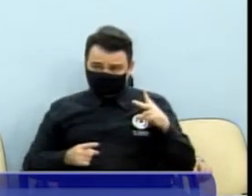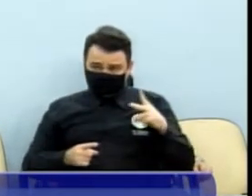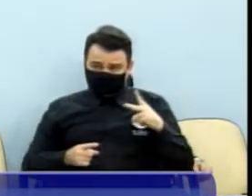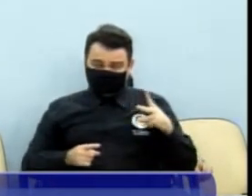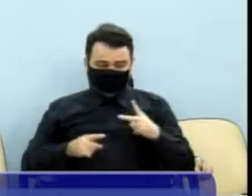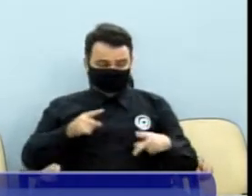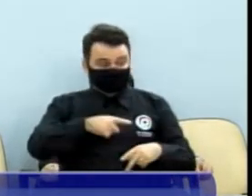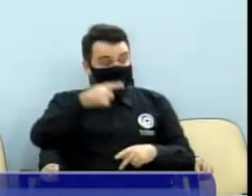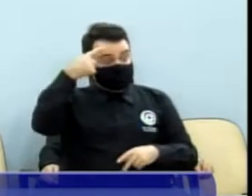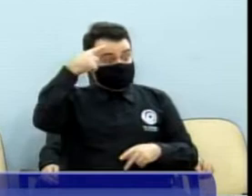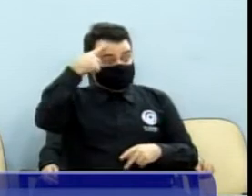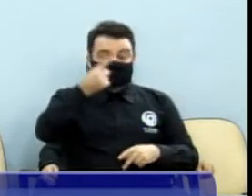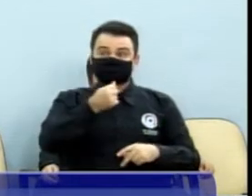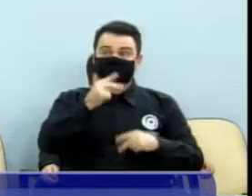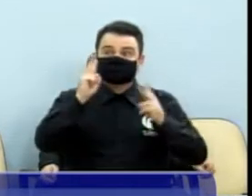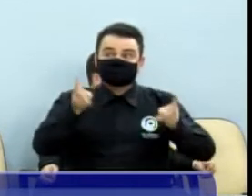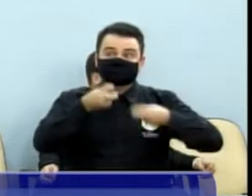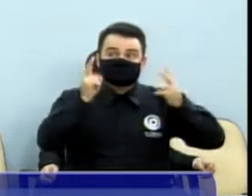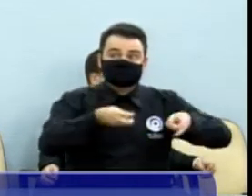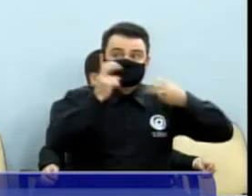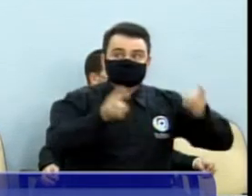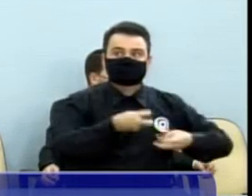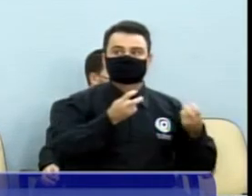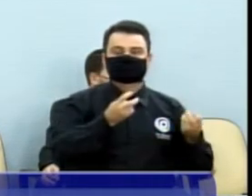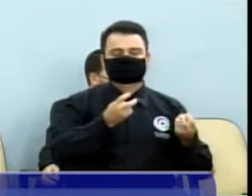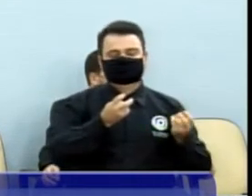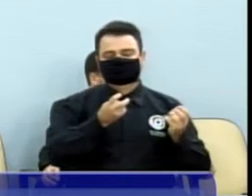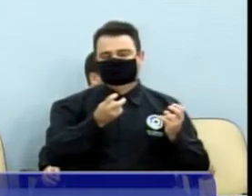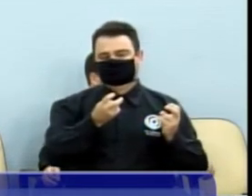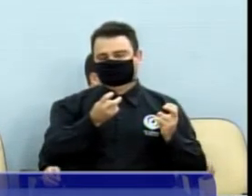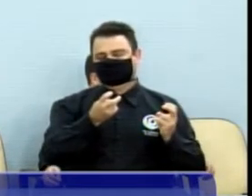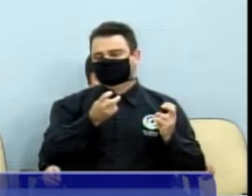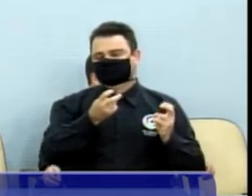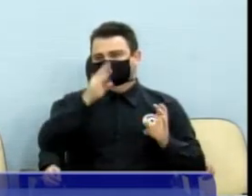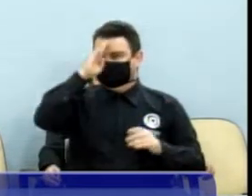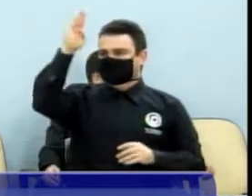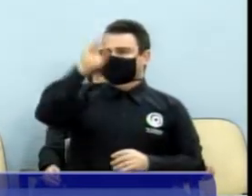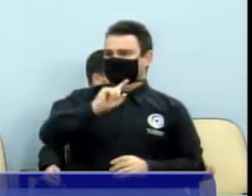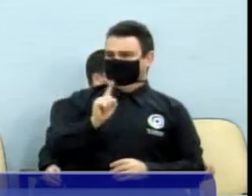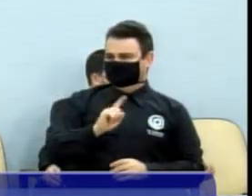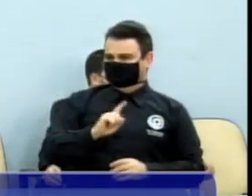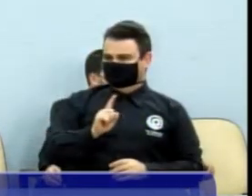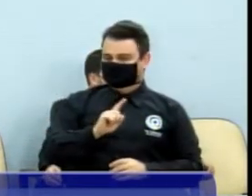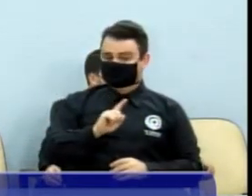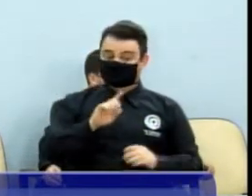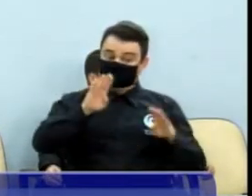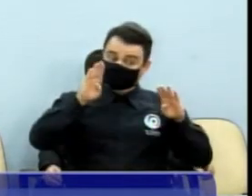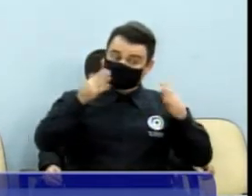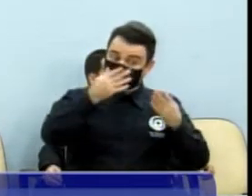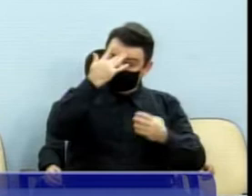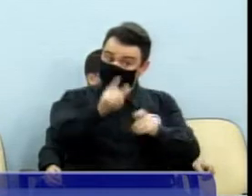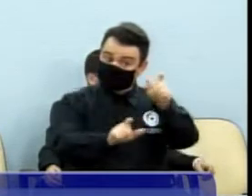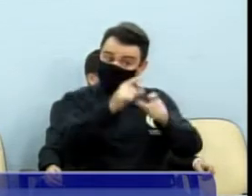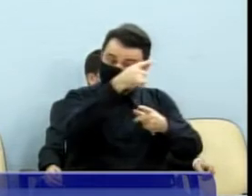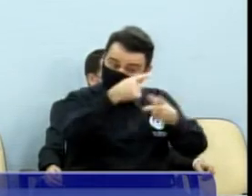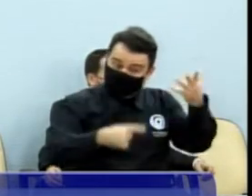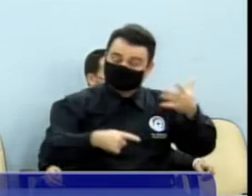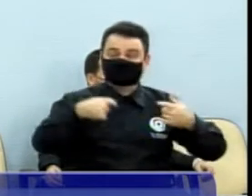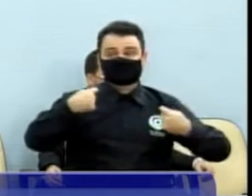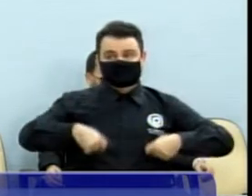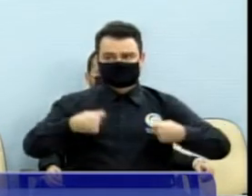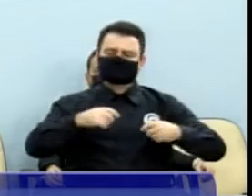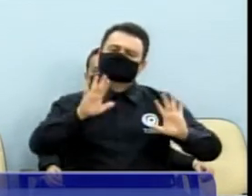de lucro embora a empresa privada tem que ter lucro mas é importante considerar as necessidades das pessoas bom